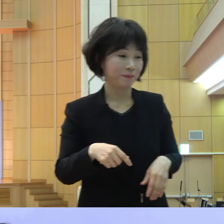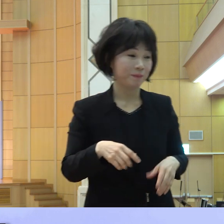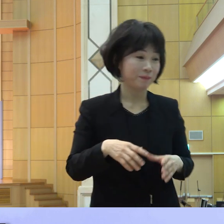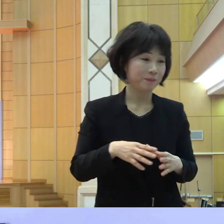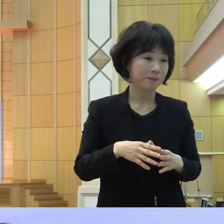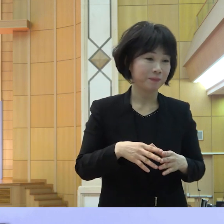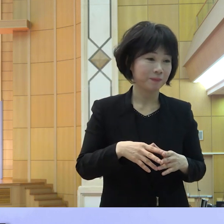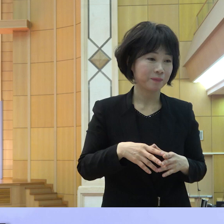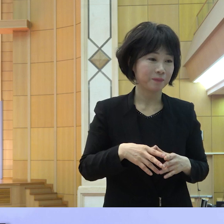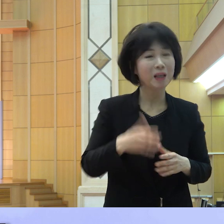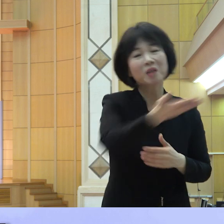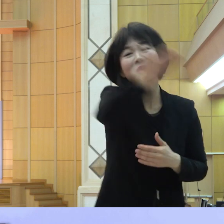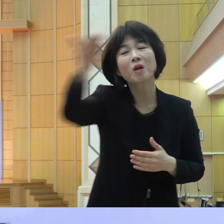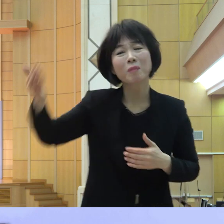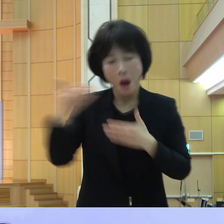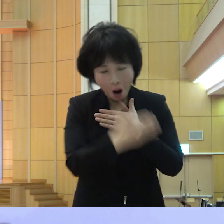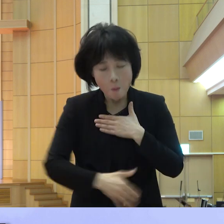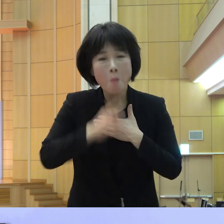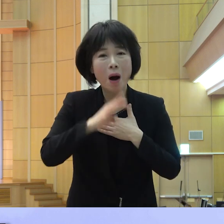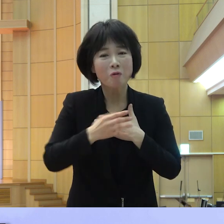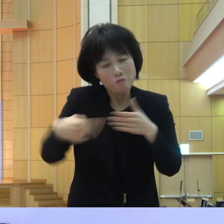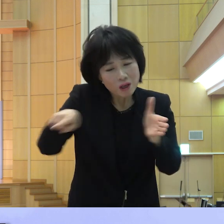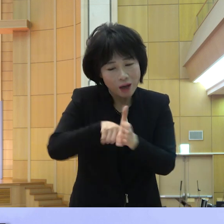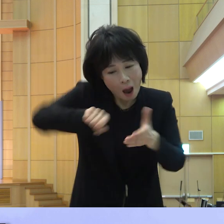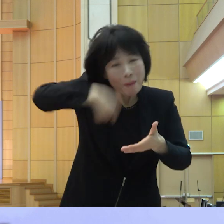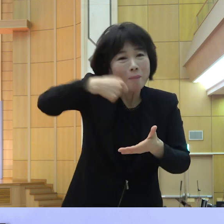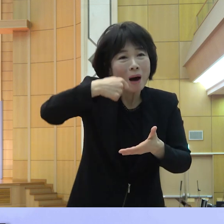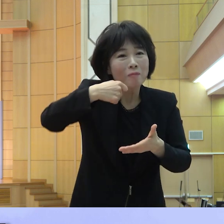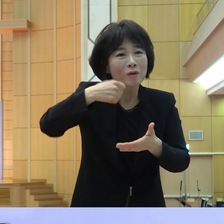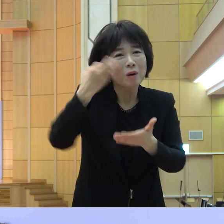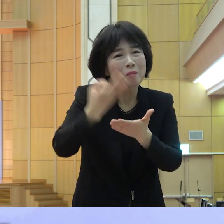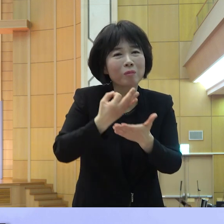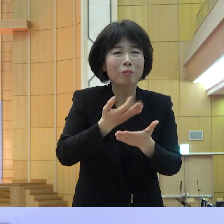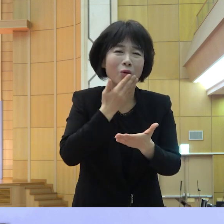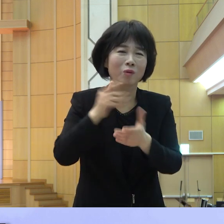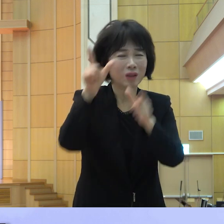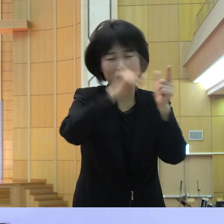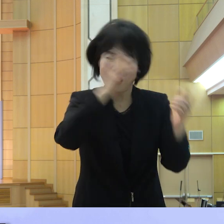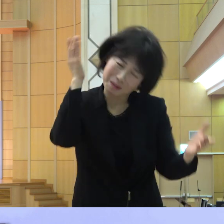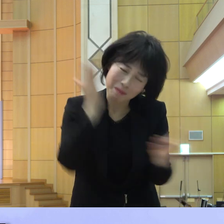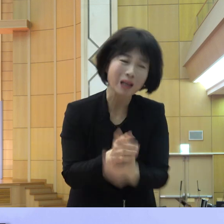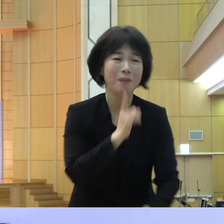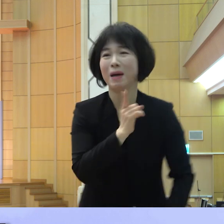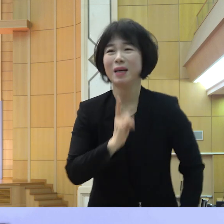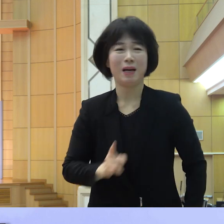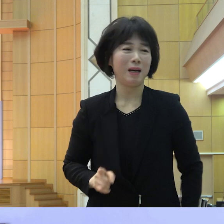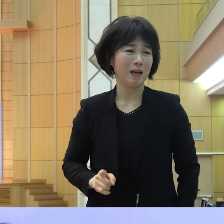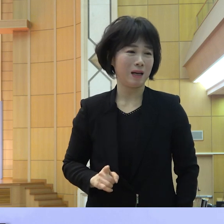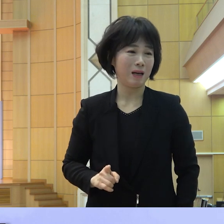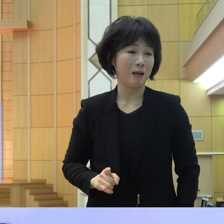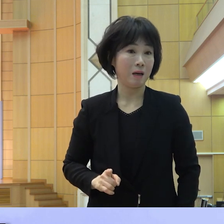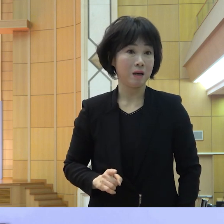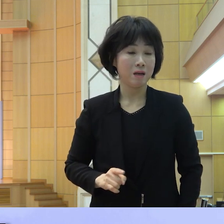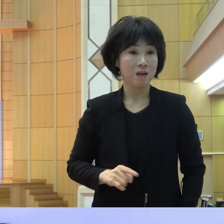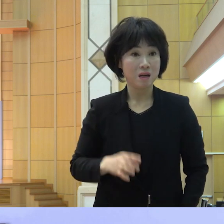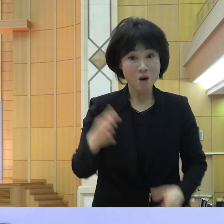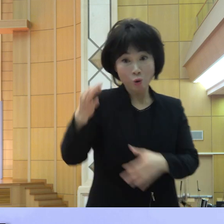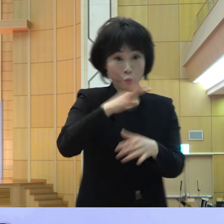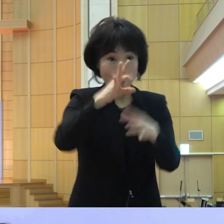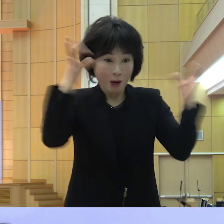사느라고 애쓰다가 먹을 게 없어서 죽는 게 아니라 쌀가마니 수십가마니 쌓아놓고도 명이 끝나면 죽는